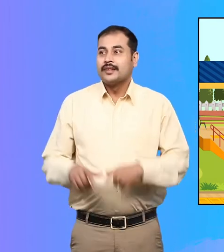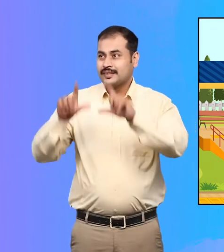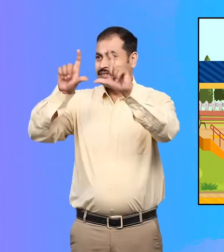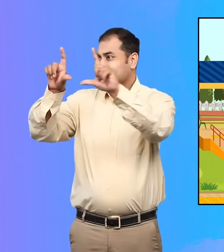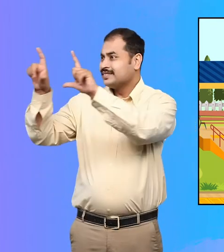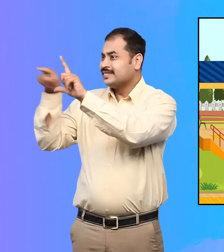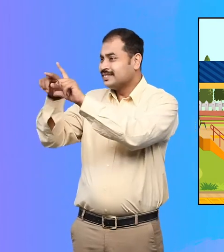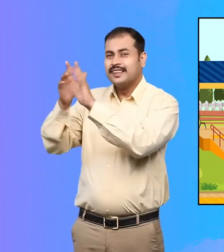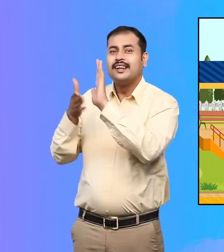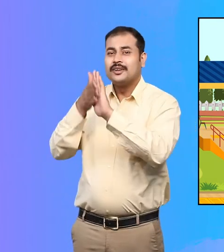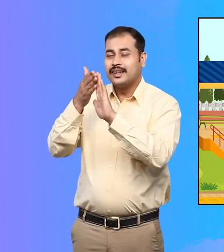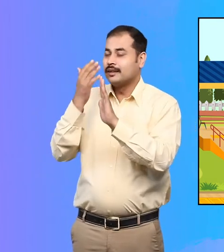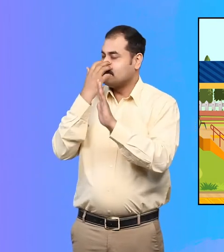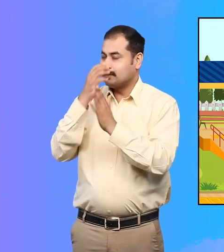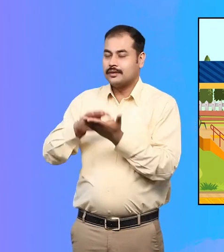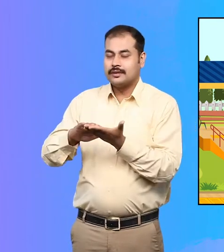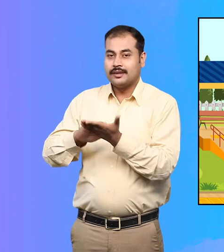लिए ब्रेल साइन बोर्ड है